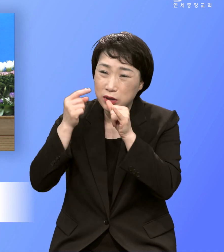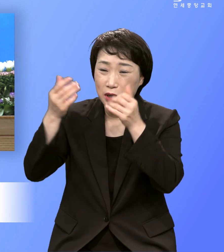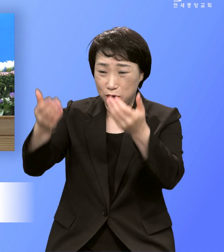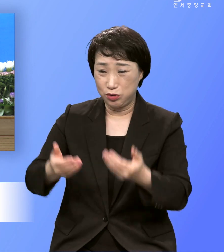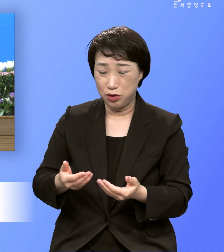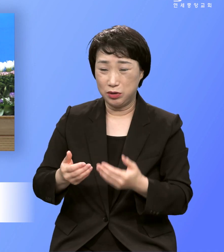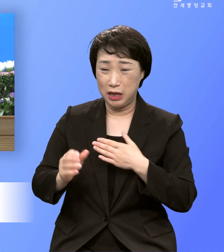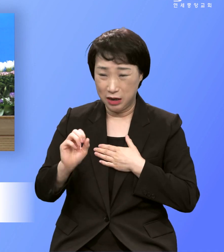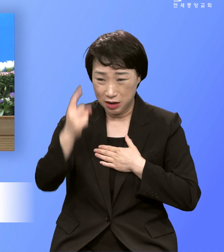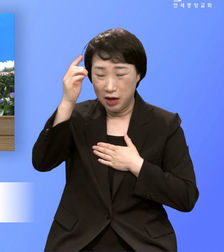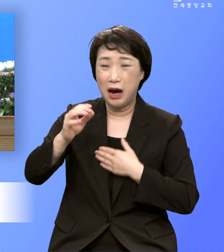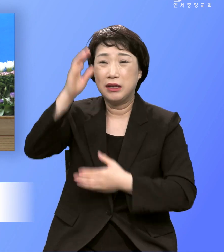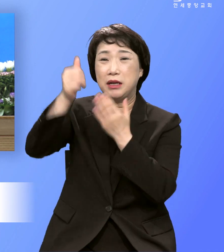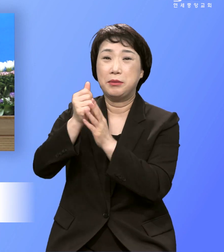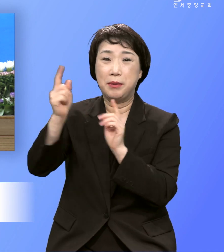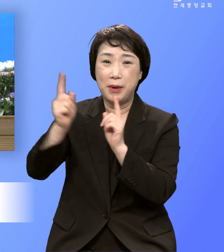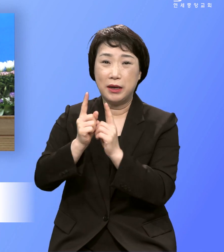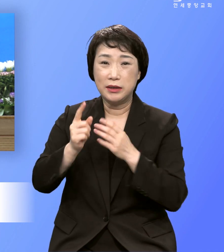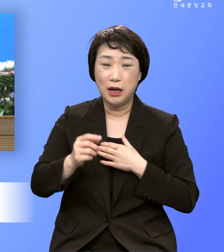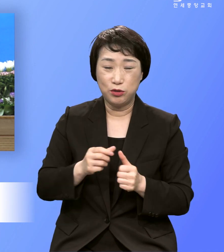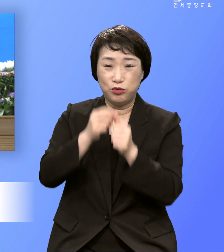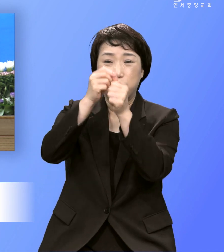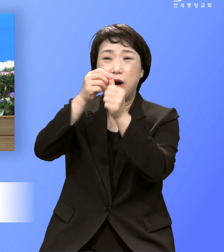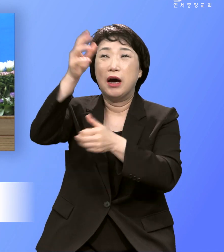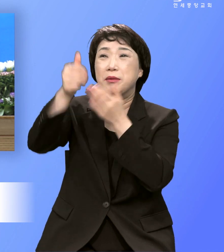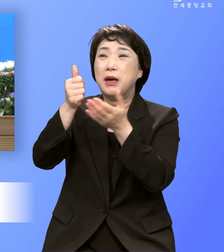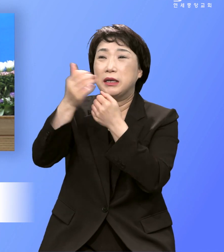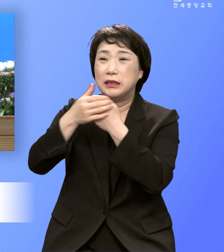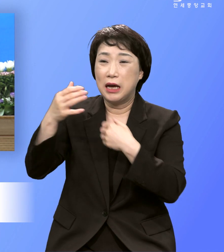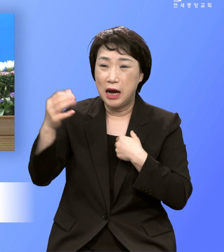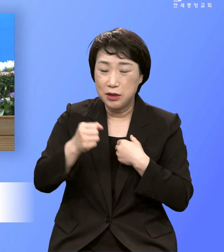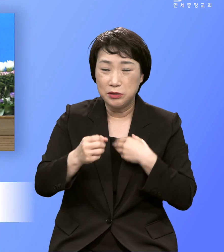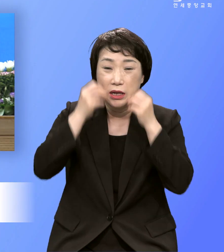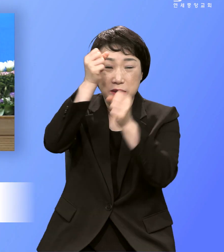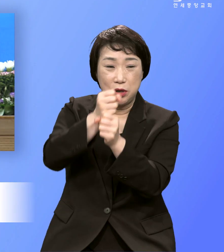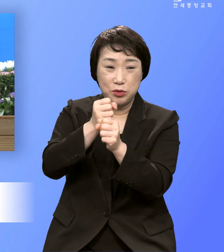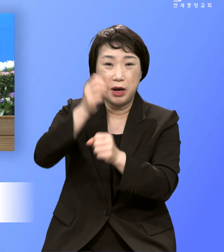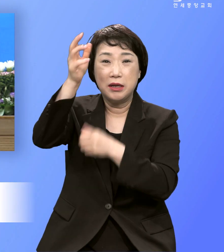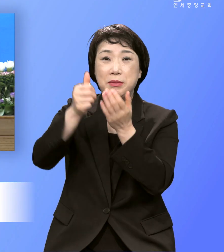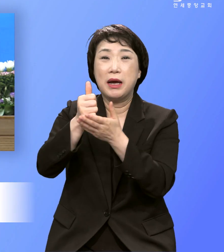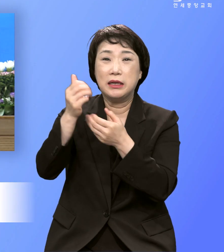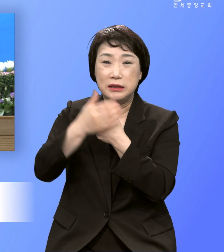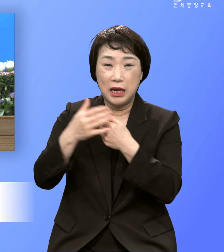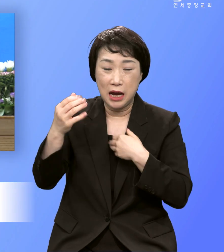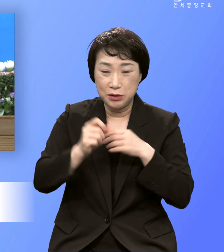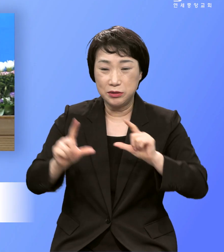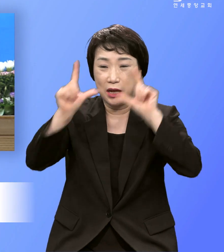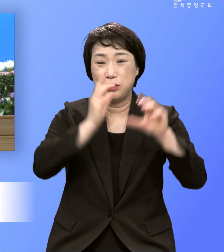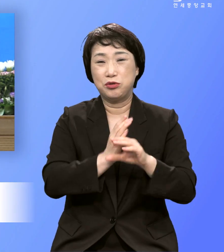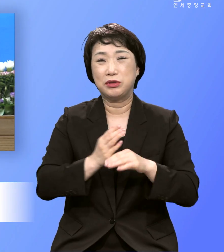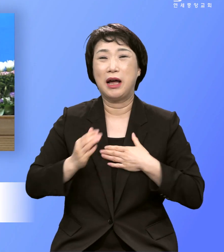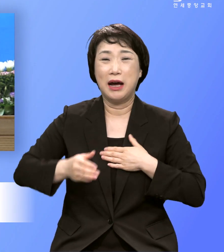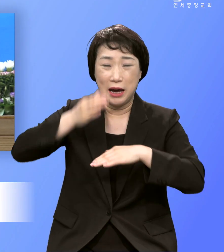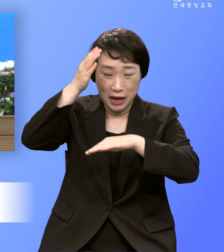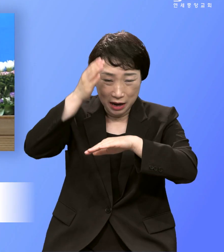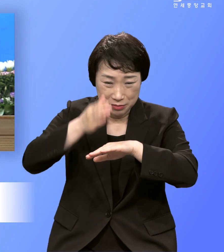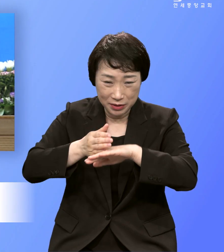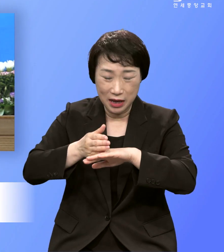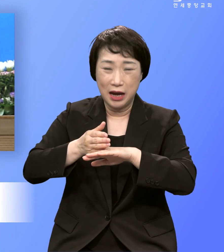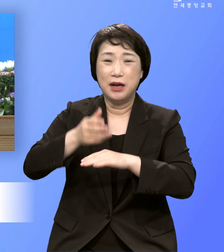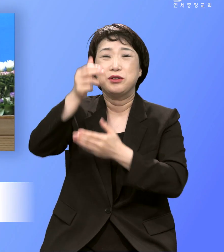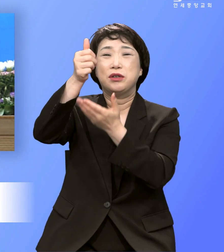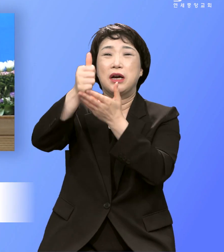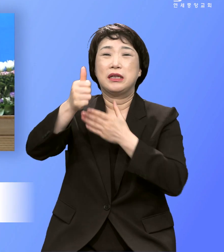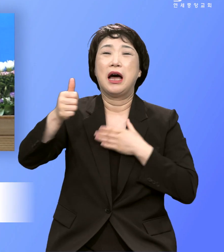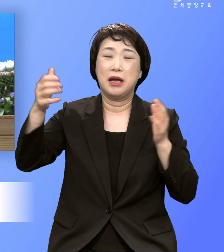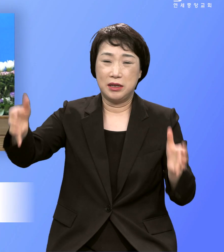그로 말미암아 내가 하나님을 만나고 나를 구원하신 하나님의 은혜로 나를 창조하신 하나님의 은혜로 내가 살고 있음을 감사로 주님과의